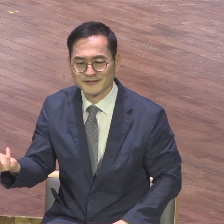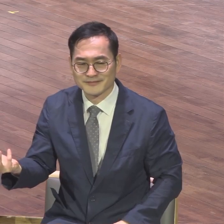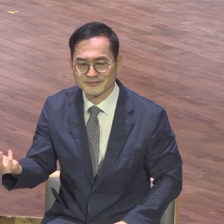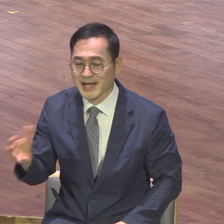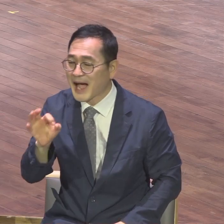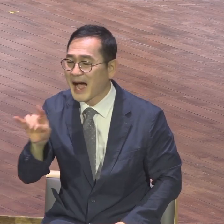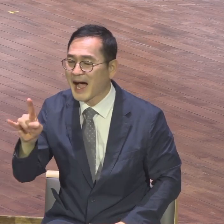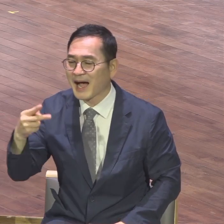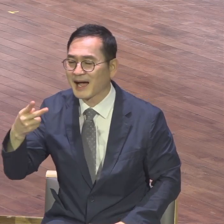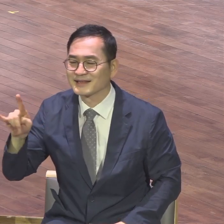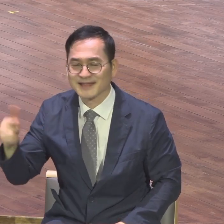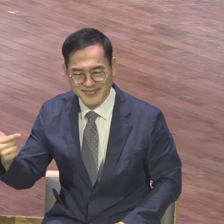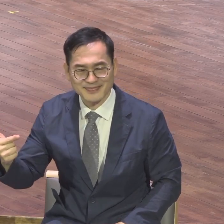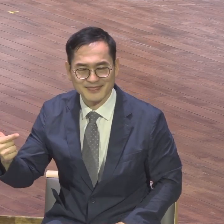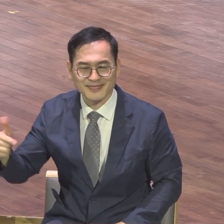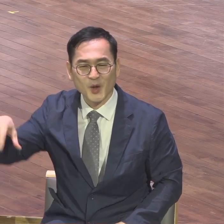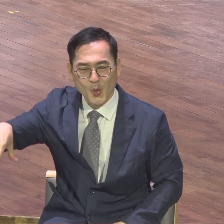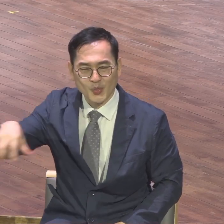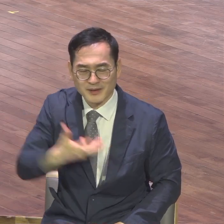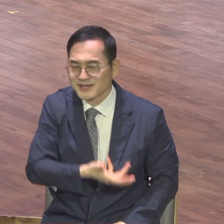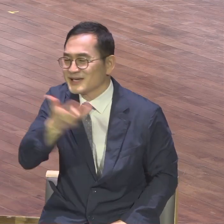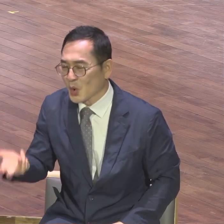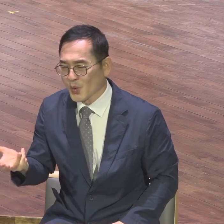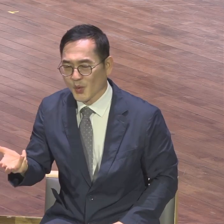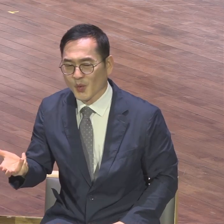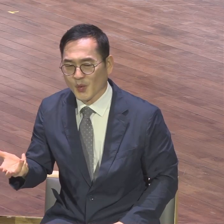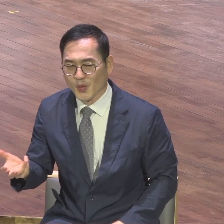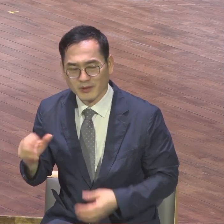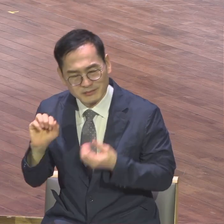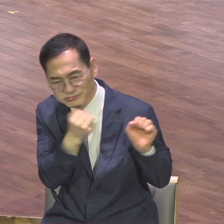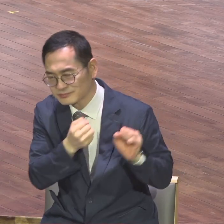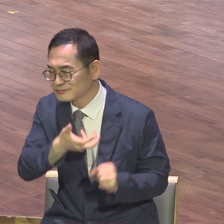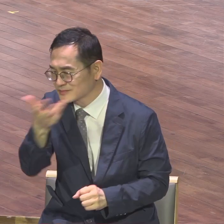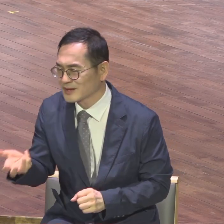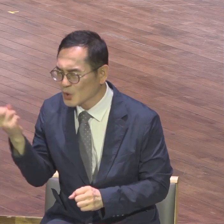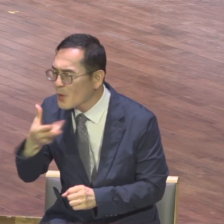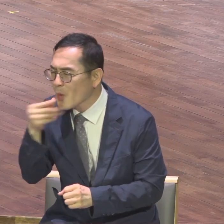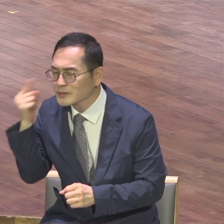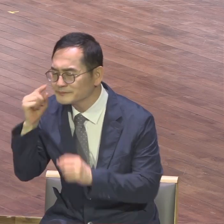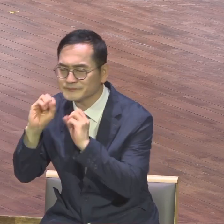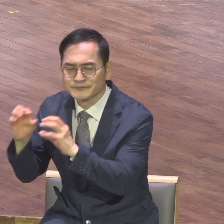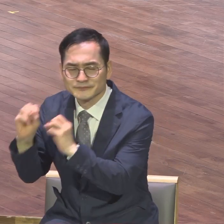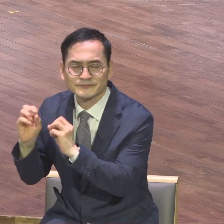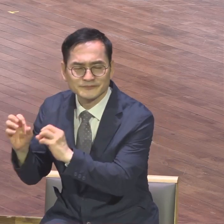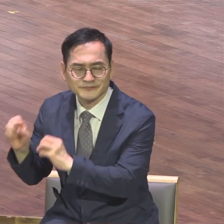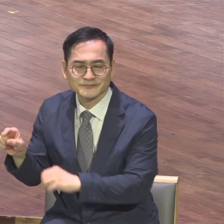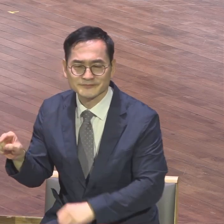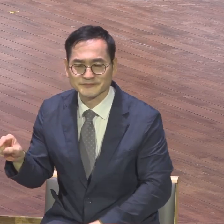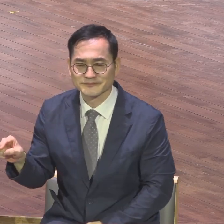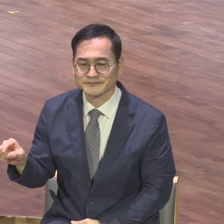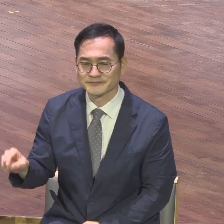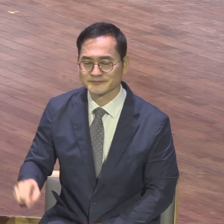아덴. 아테네지요. 그리스. 아덴으로 그렇게 이동해서 복음을 전갑니다.